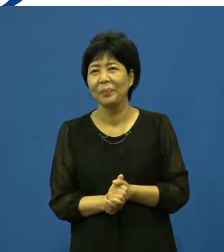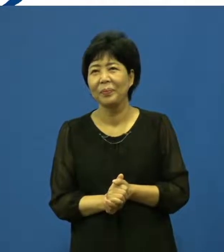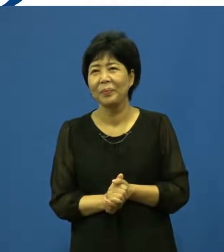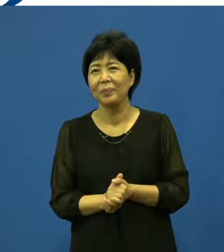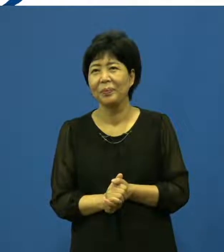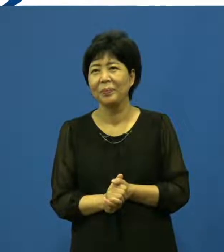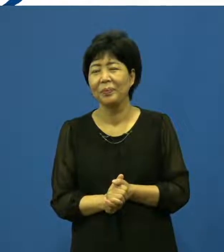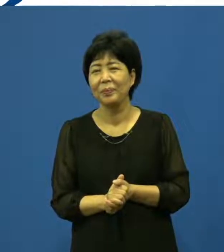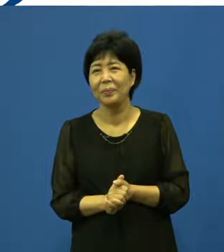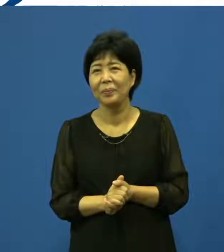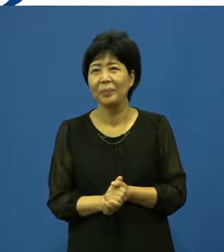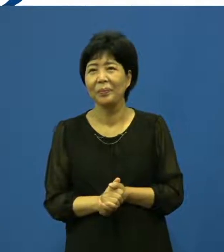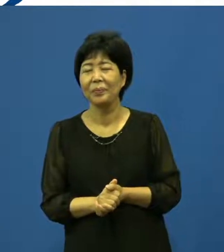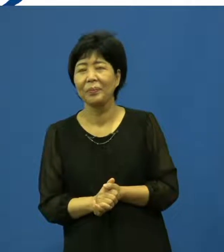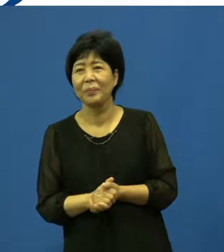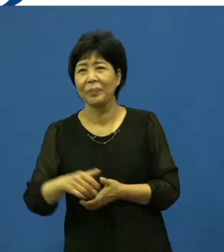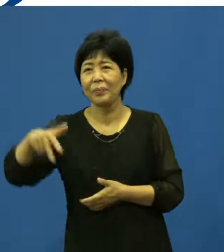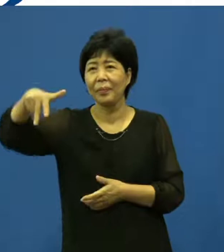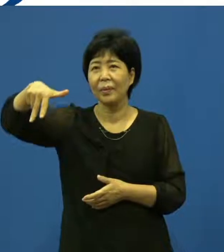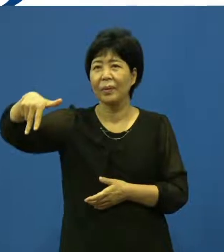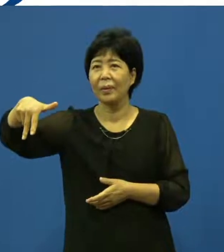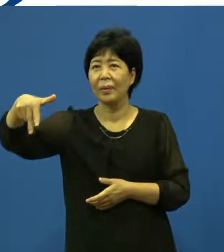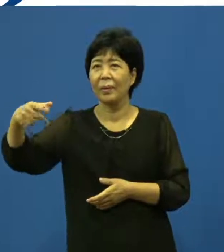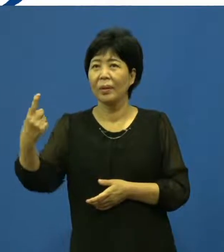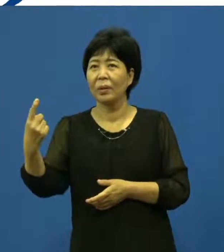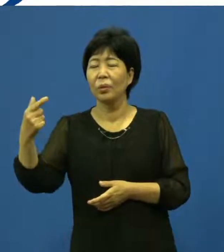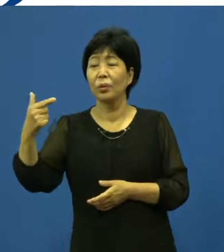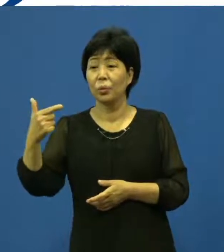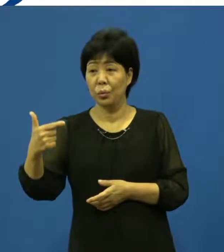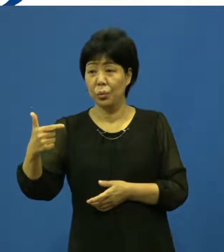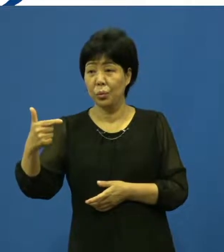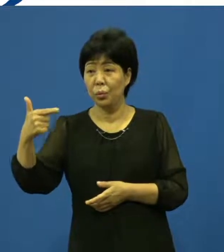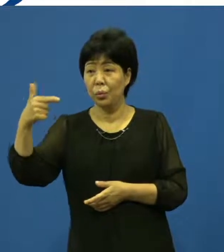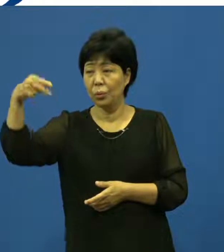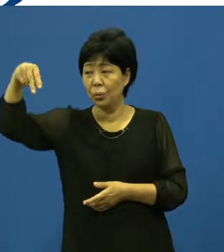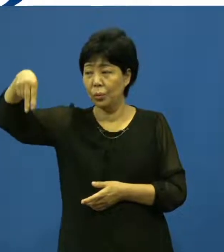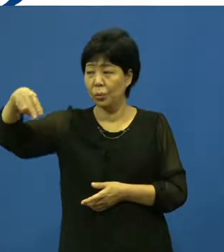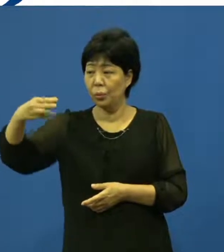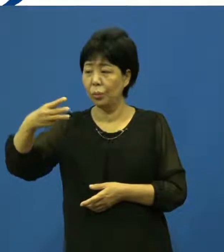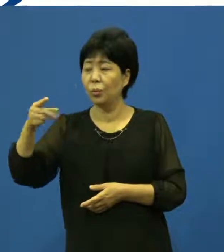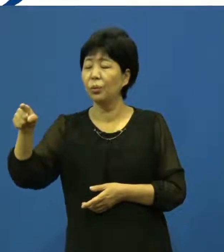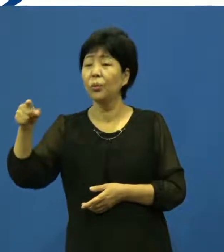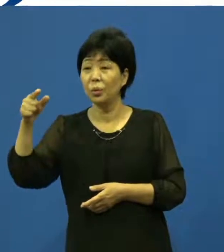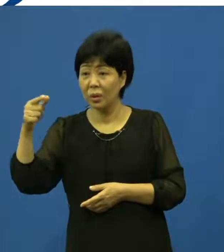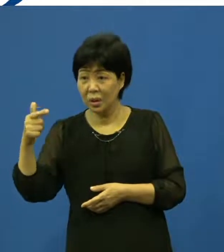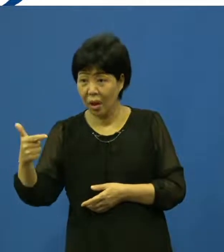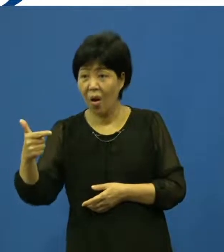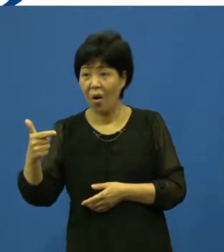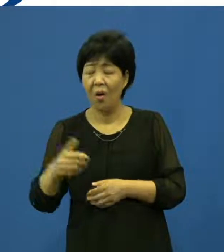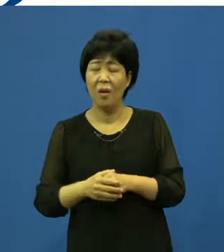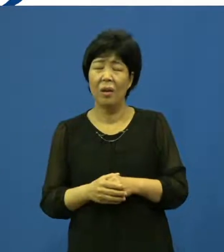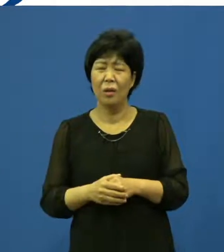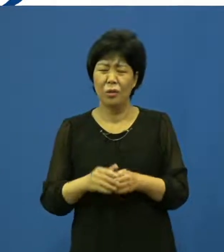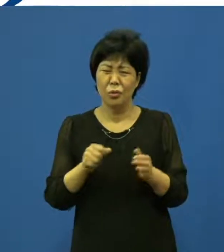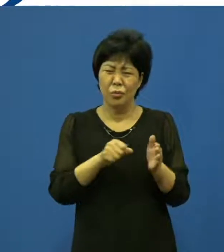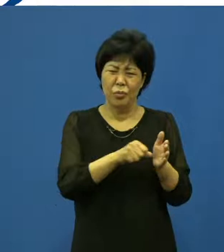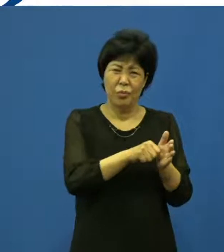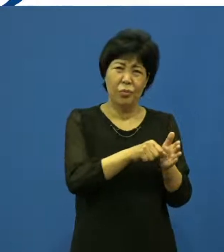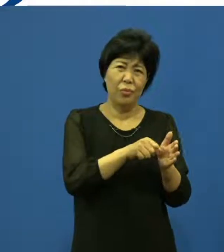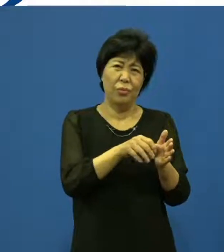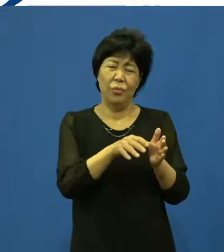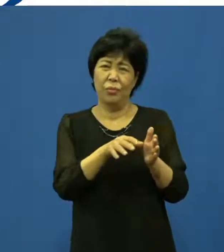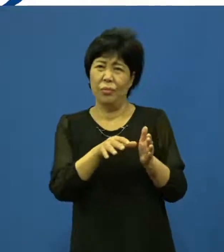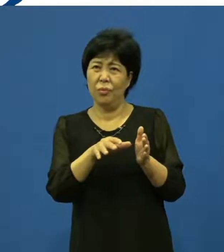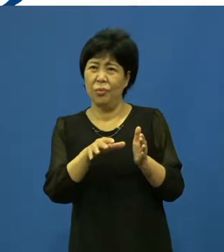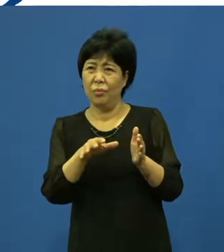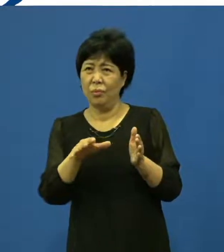여러분, 존 뉴턴이 유명한 그 Amazing Grace, 그 노예 상인으로 살다가 어느 날